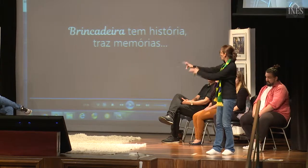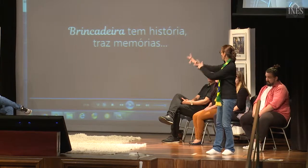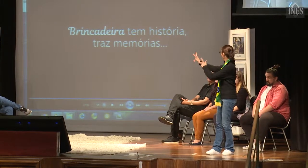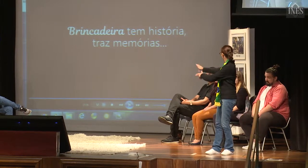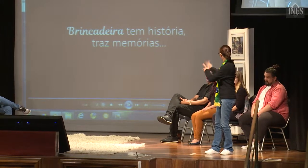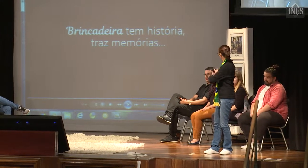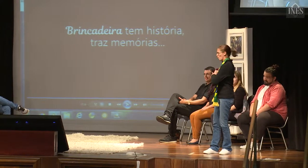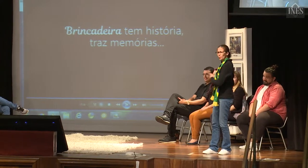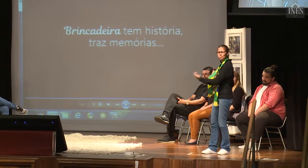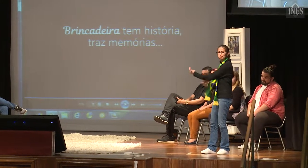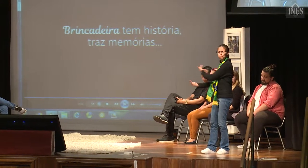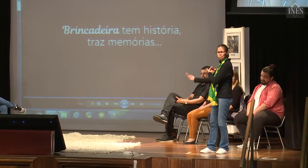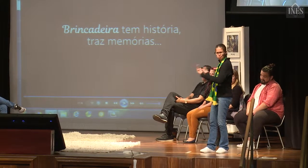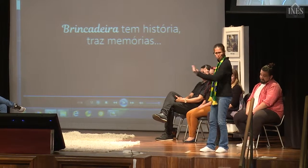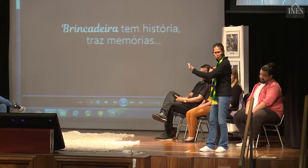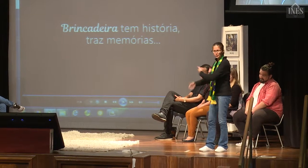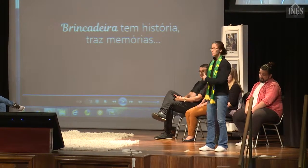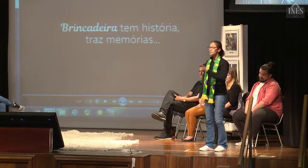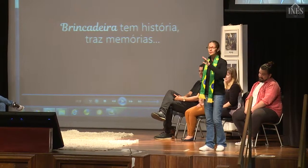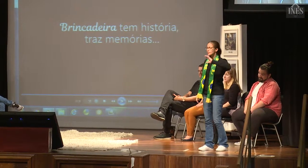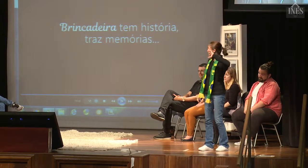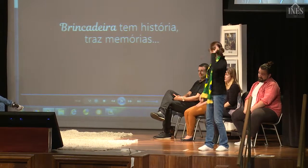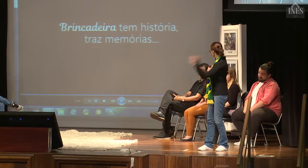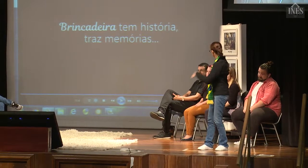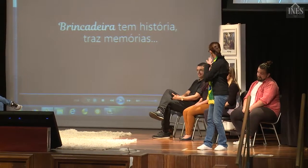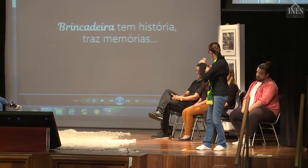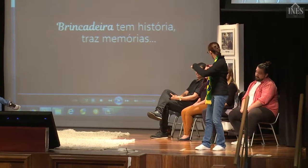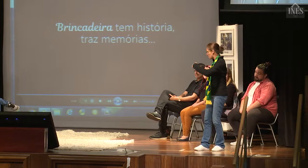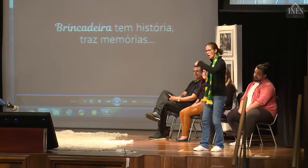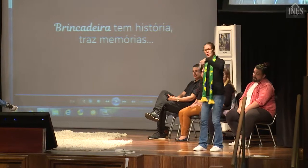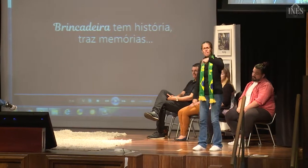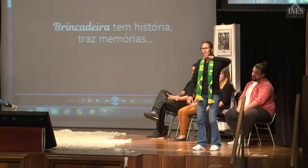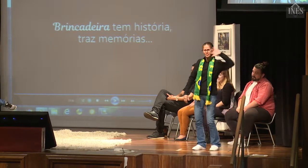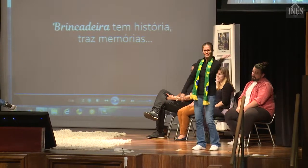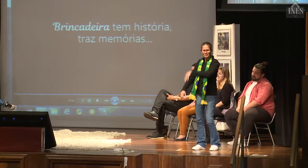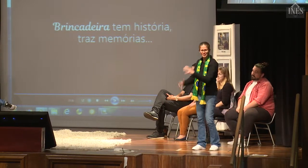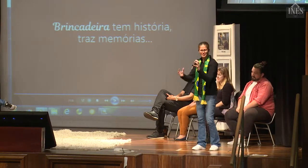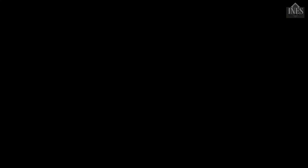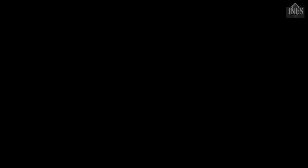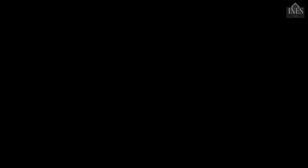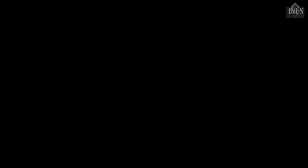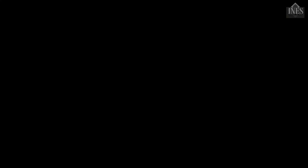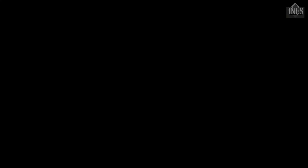Eu brincava assim como todo mundo, brincava igual eles também, brincava de handball, de queimado.